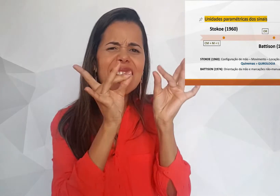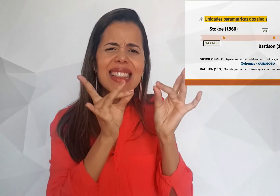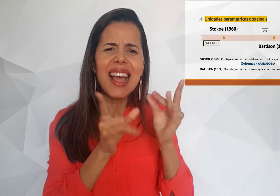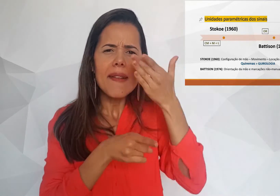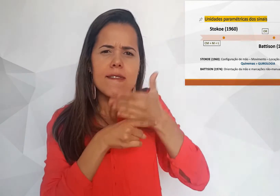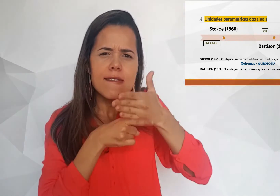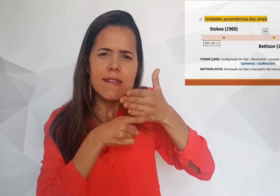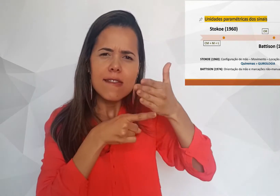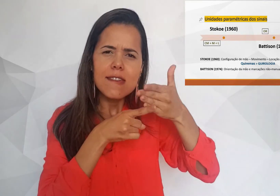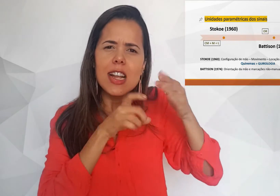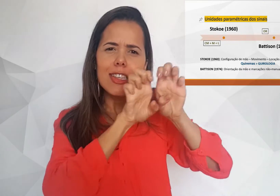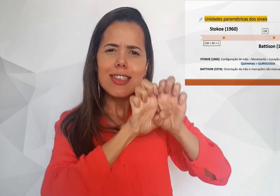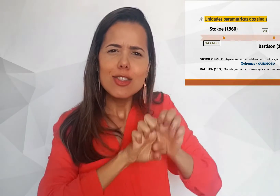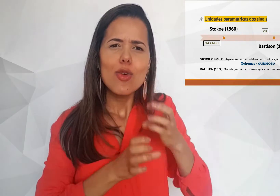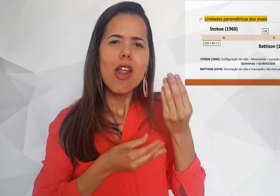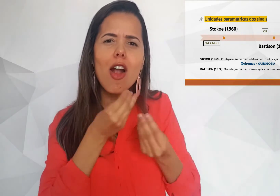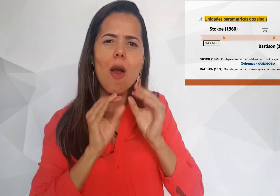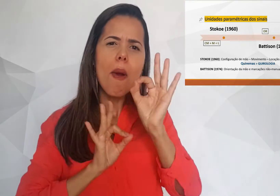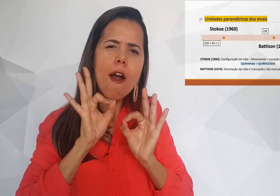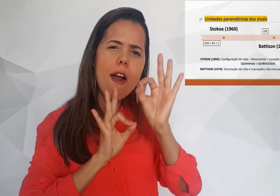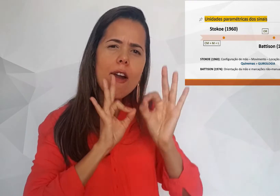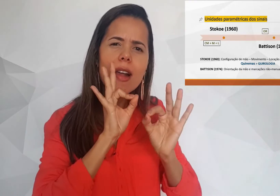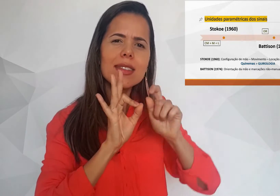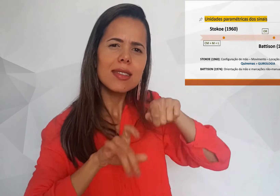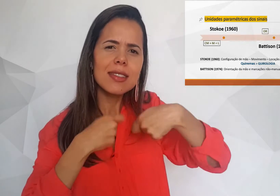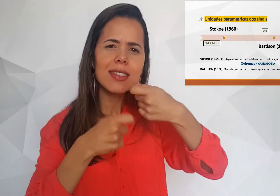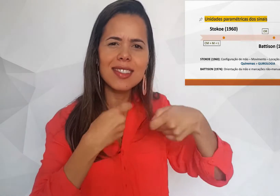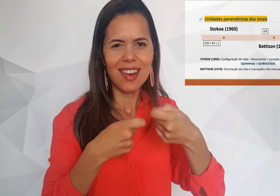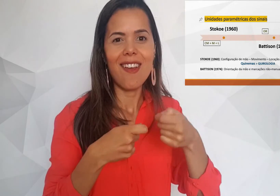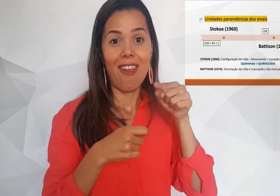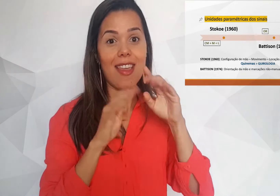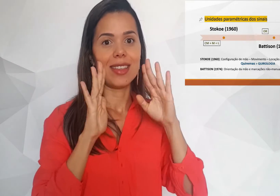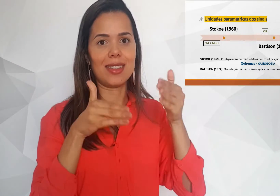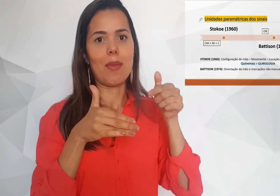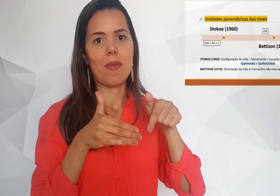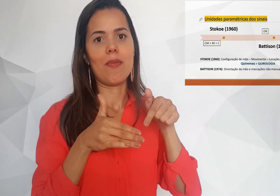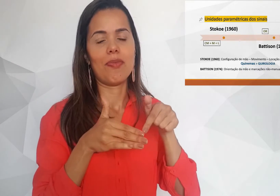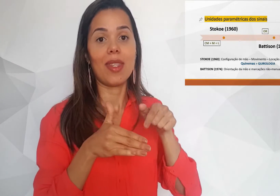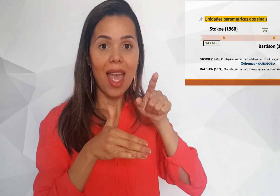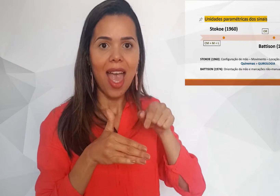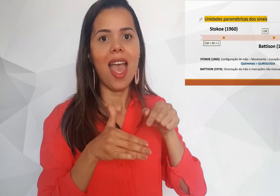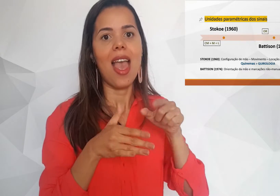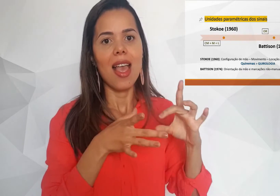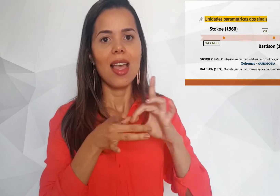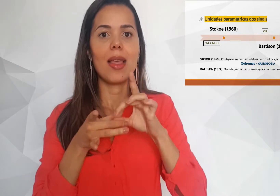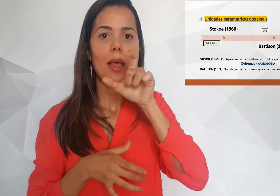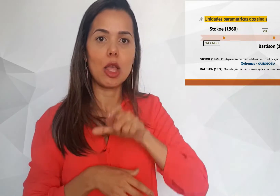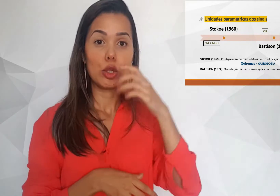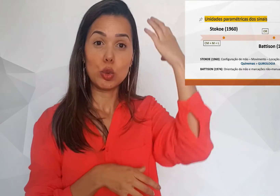muito estruturada, né, da forma de organização dessas línguas, né? Então, o trabalho de Stockwell é um trabalho